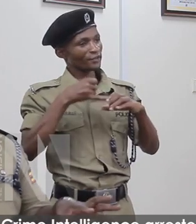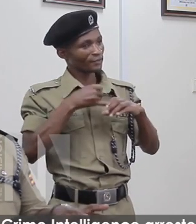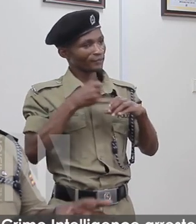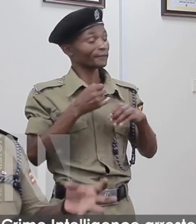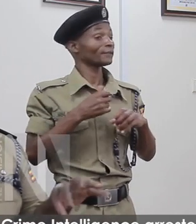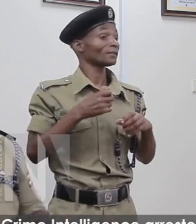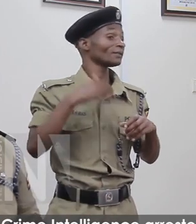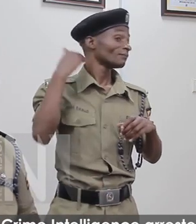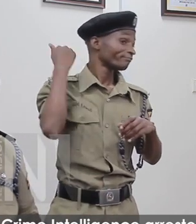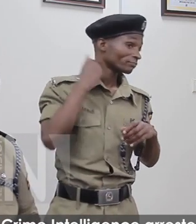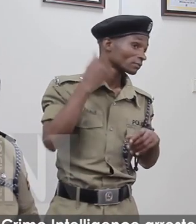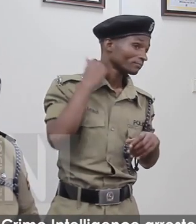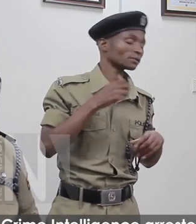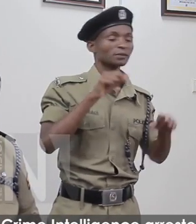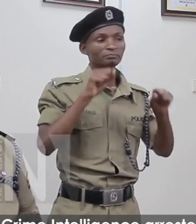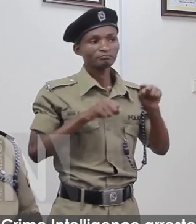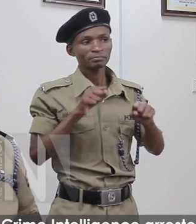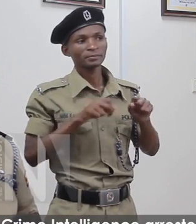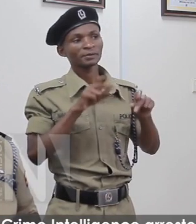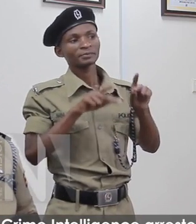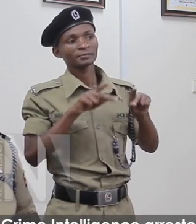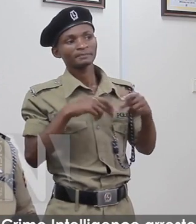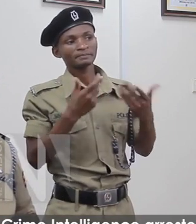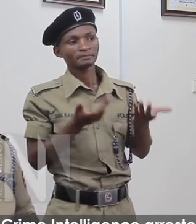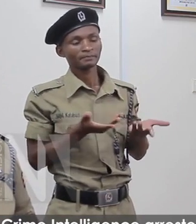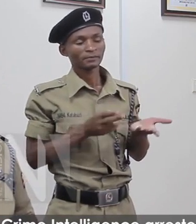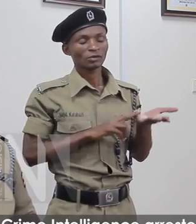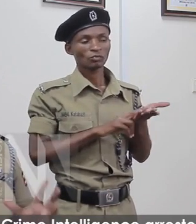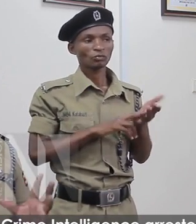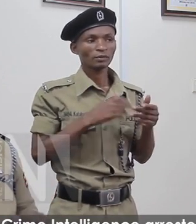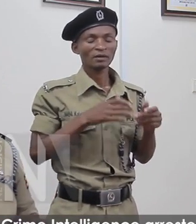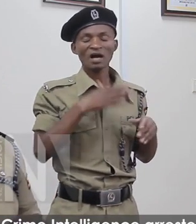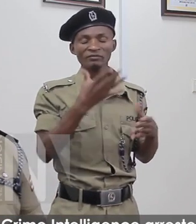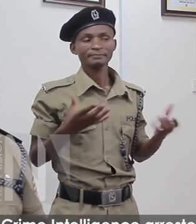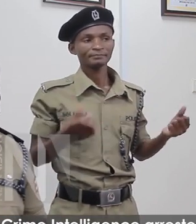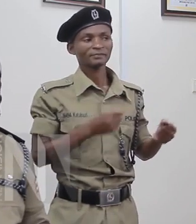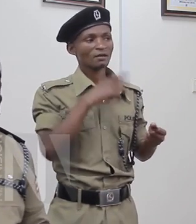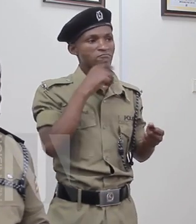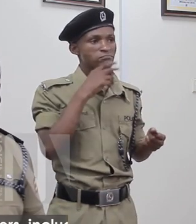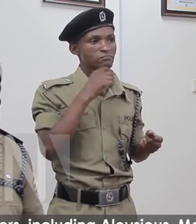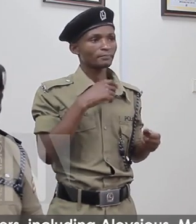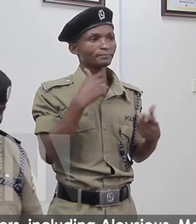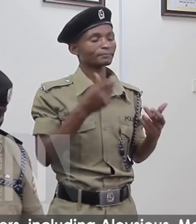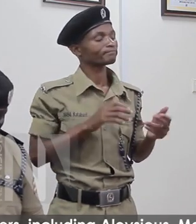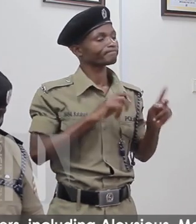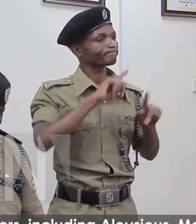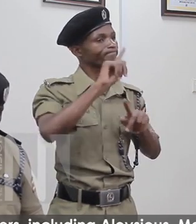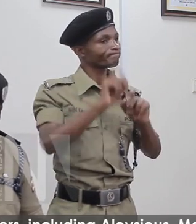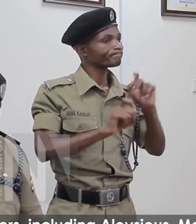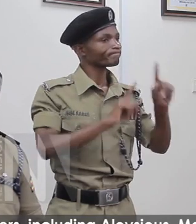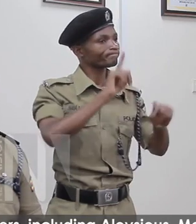ku pikipiki oba ku boda boda. Era mu oluvannyuma lw'okumukwata twambuuzizza